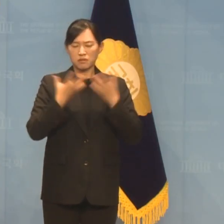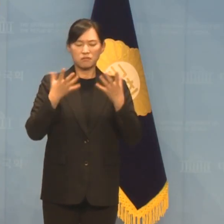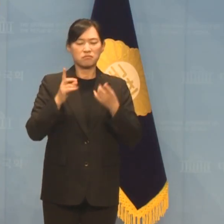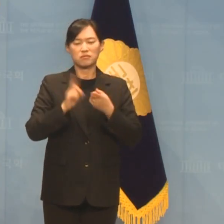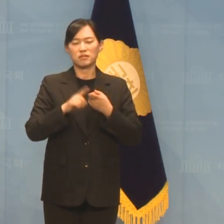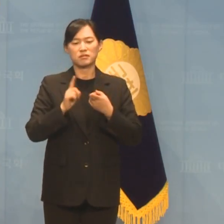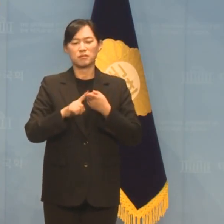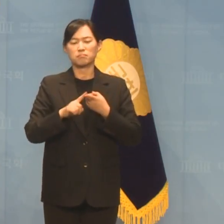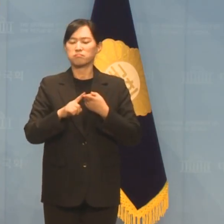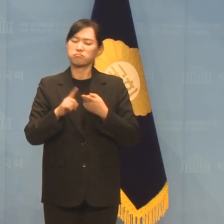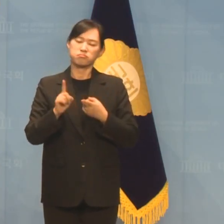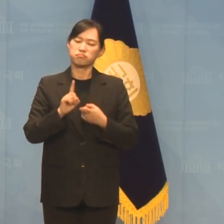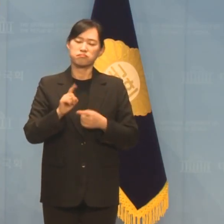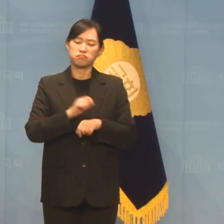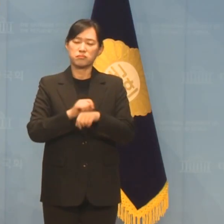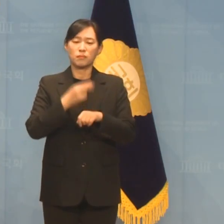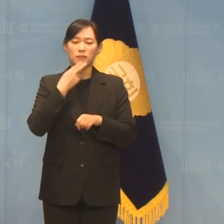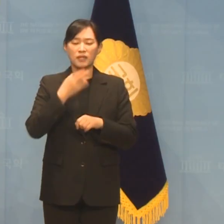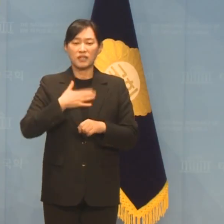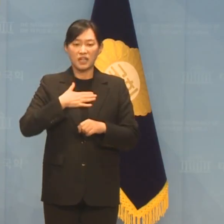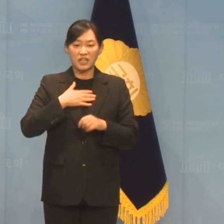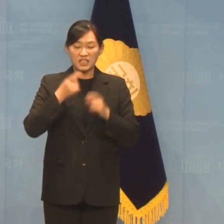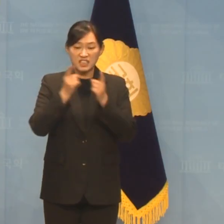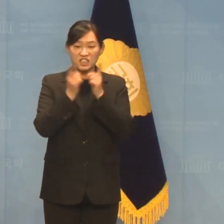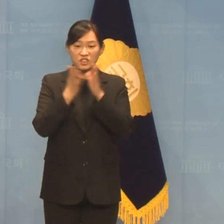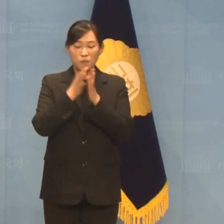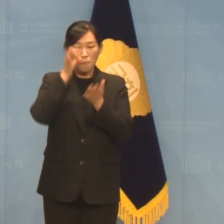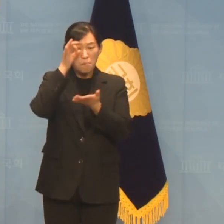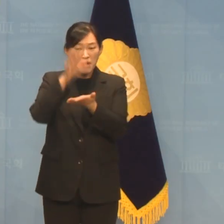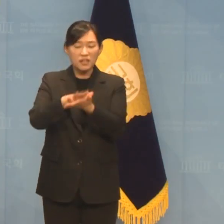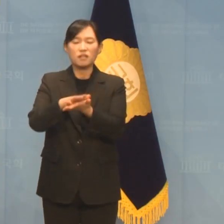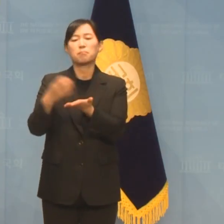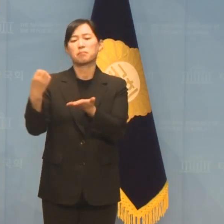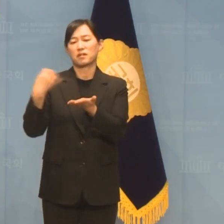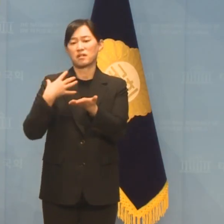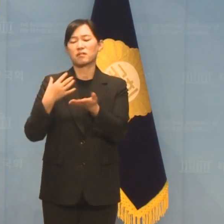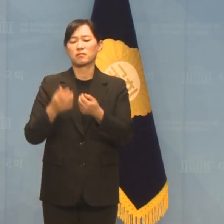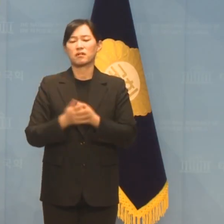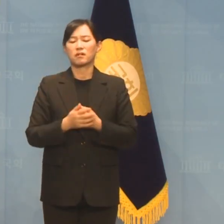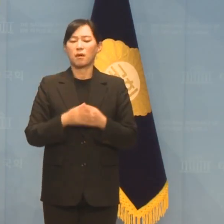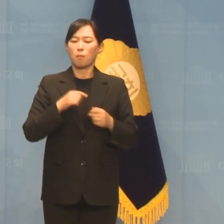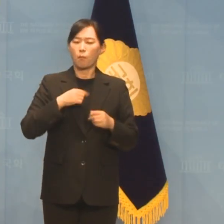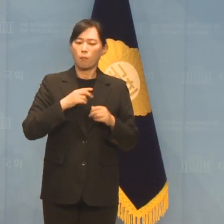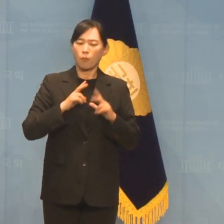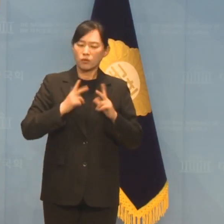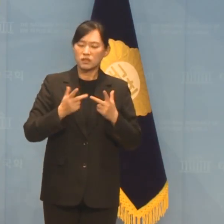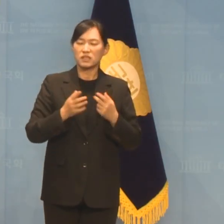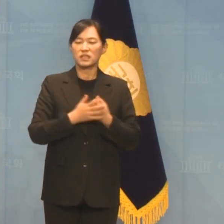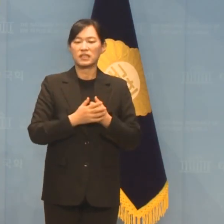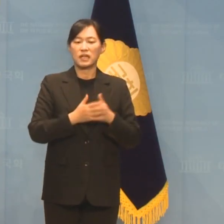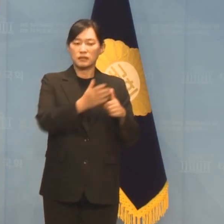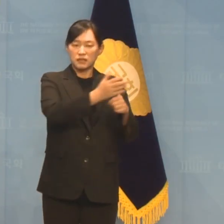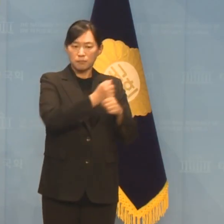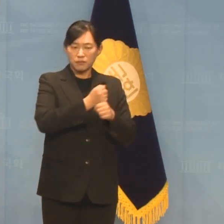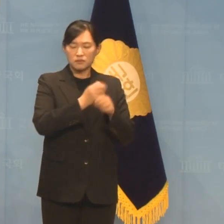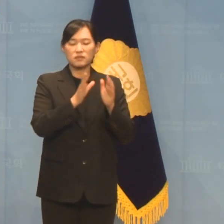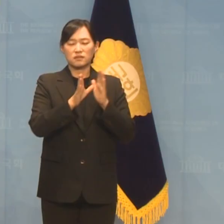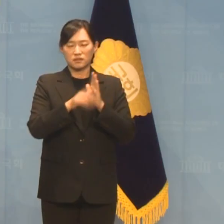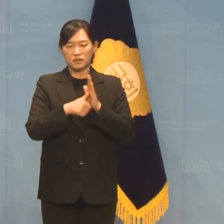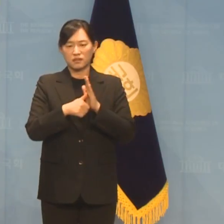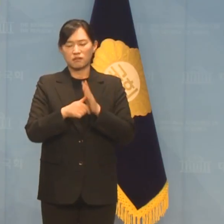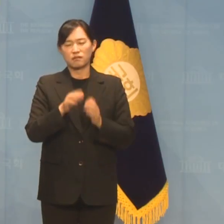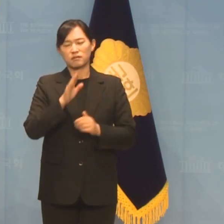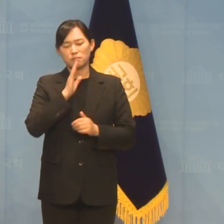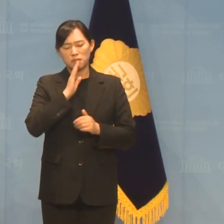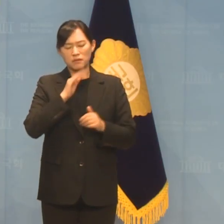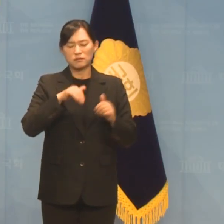없었어요. 내 눈으로도 직접 봤어요. 라고 답하며 자신이 포로로 붙잡혔을 당시